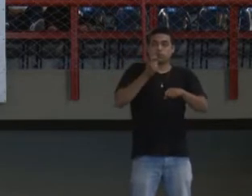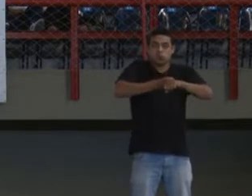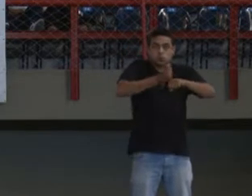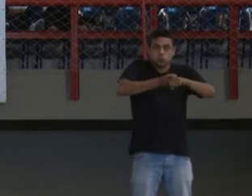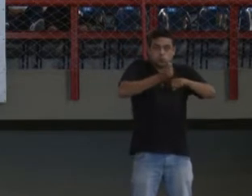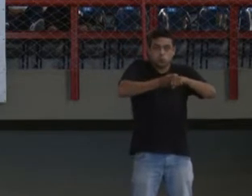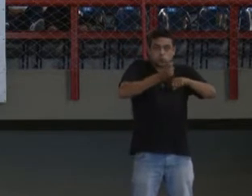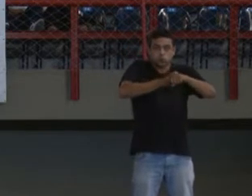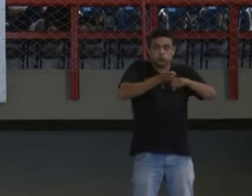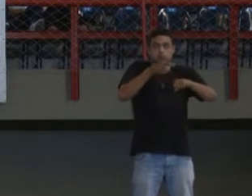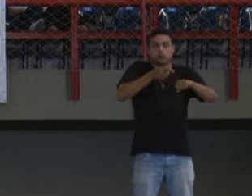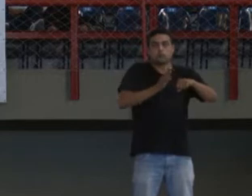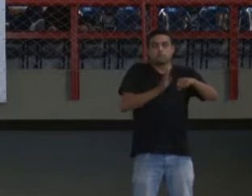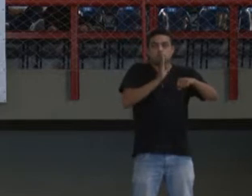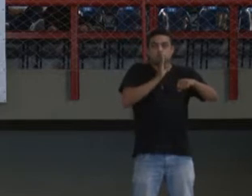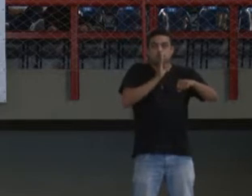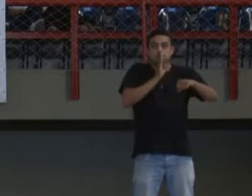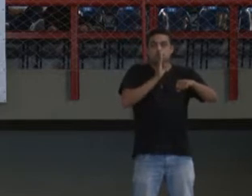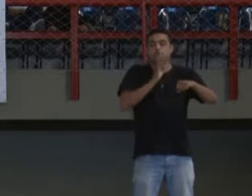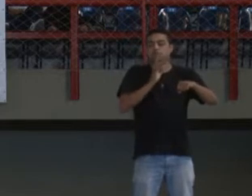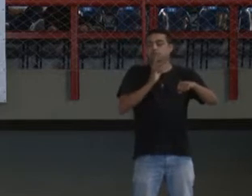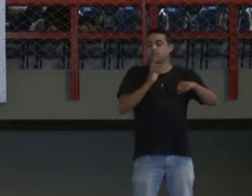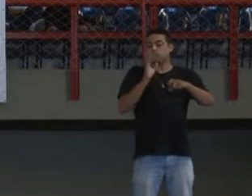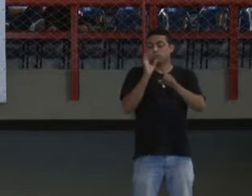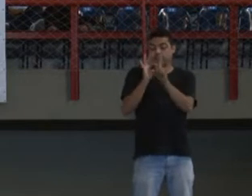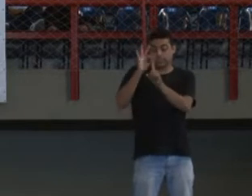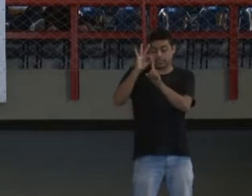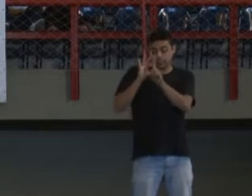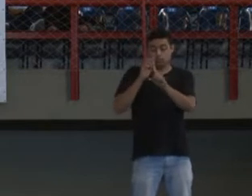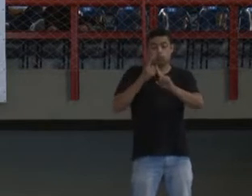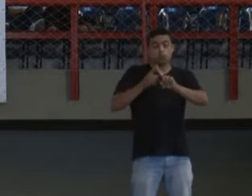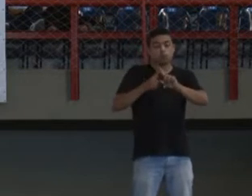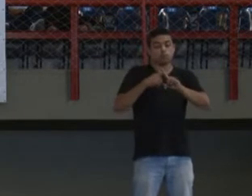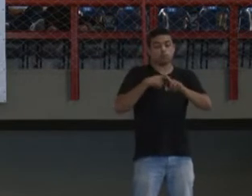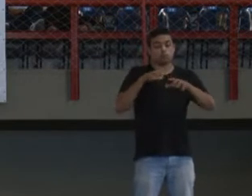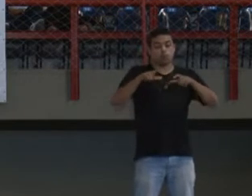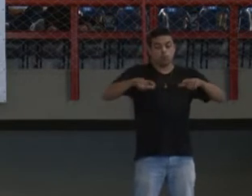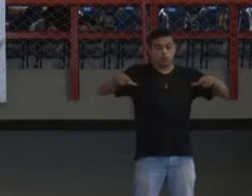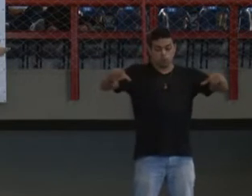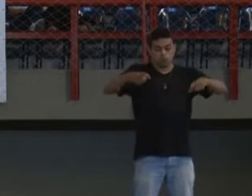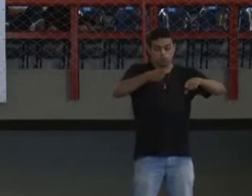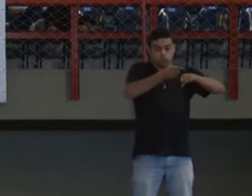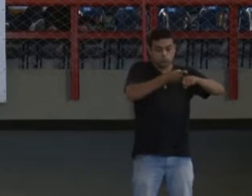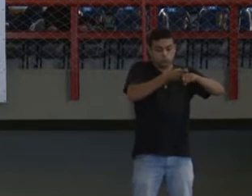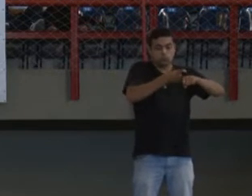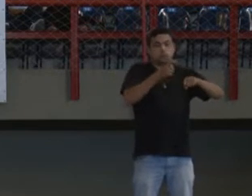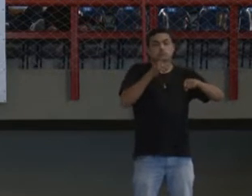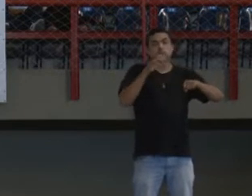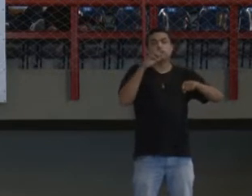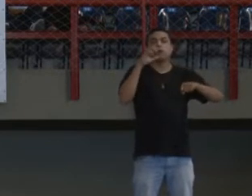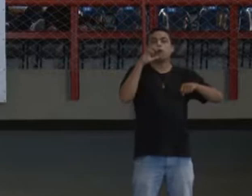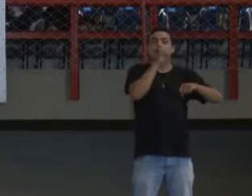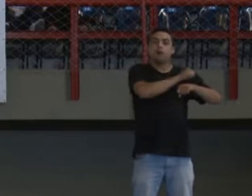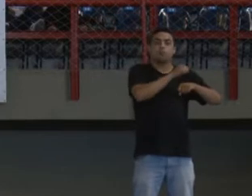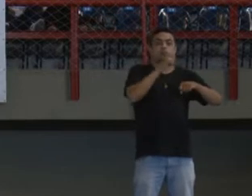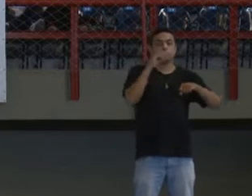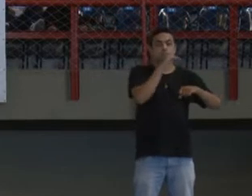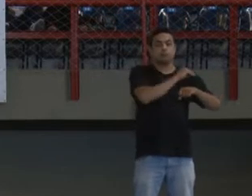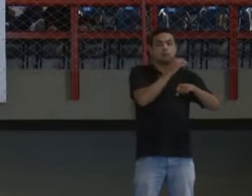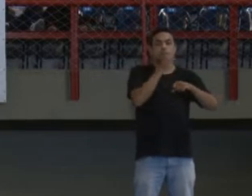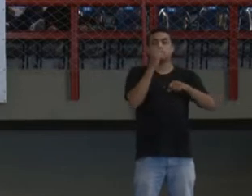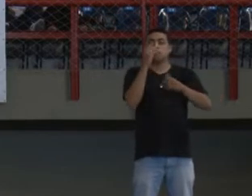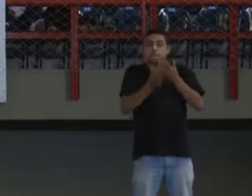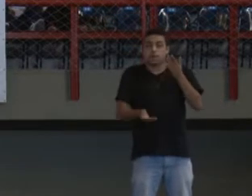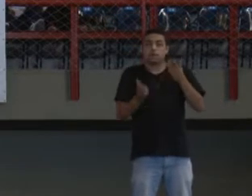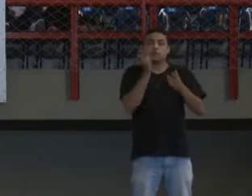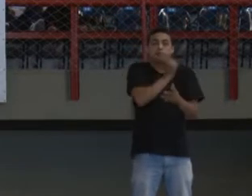é instável termicamente. As áreas sólidas ganham e perdem calor rapidamente.